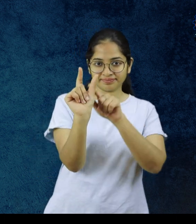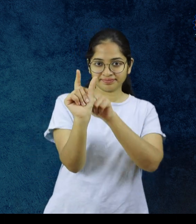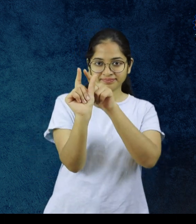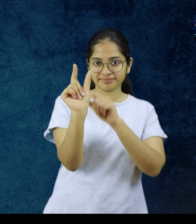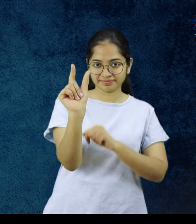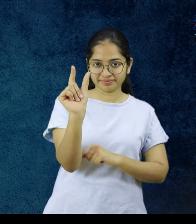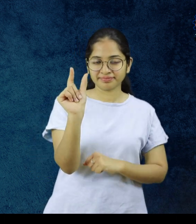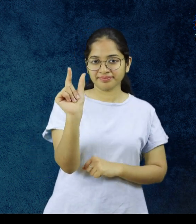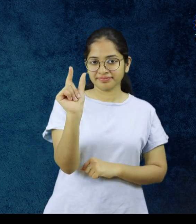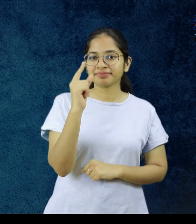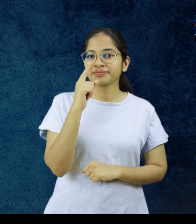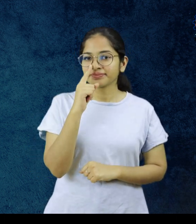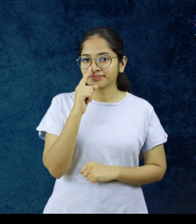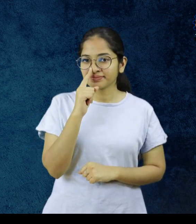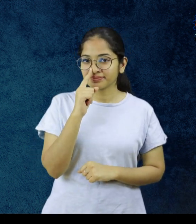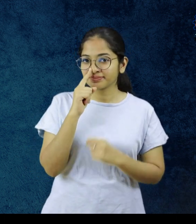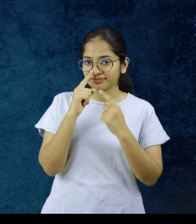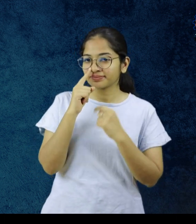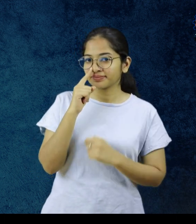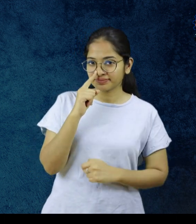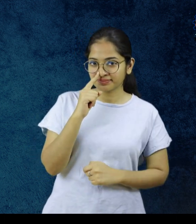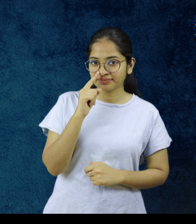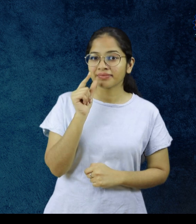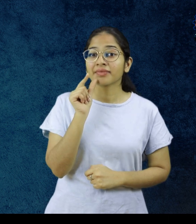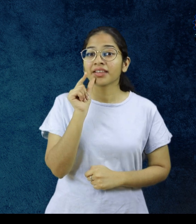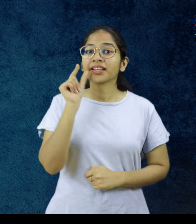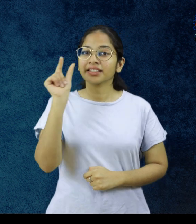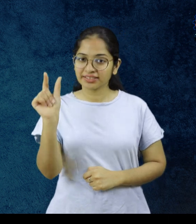हाथों की बनावट इस तरह और लड़की के साइन के साथ चाचा